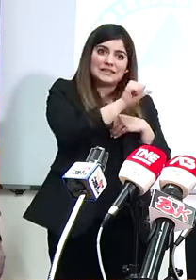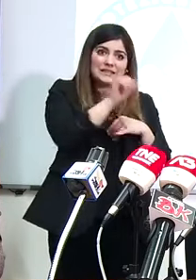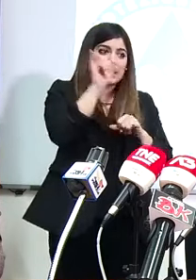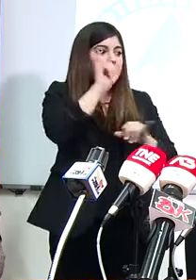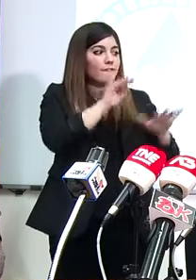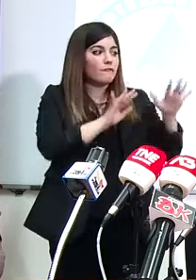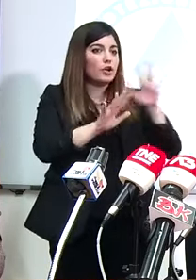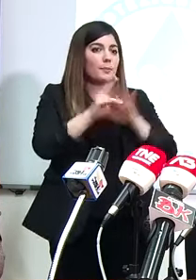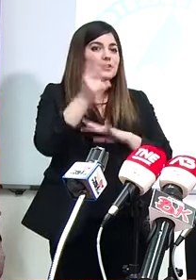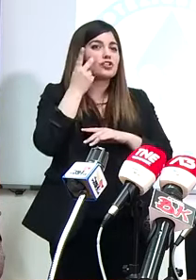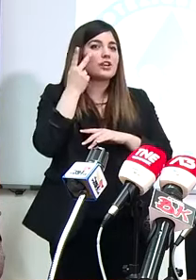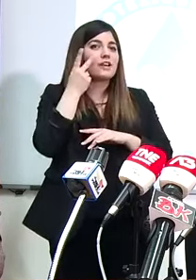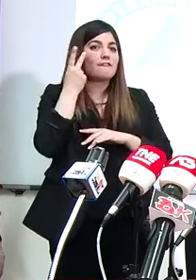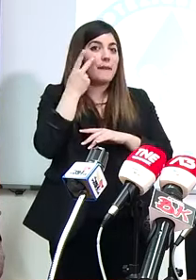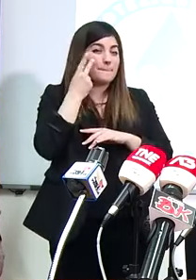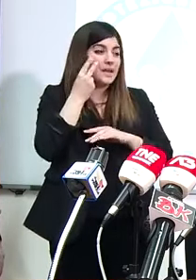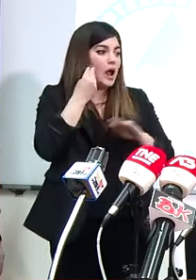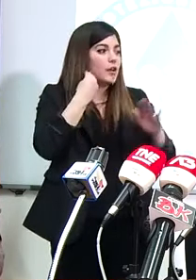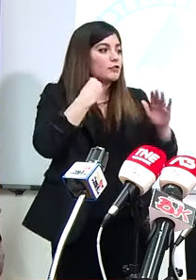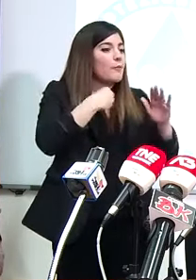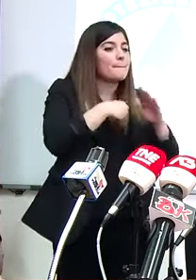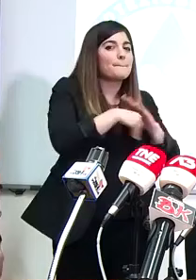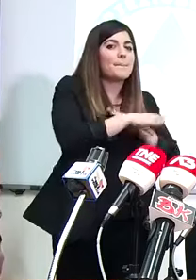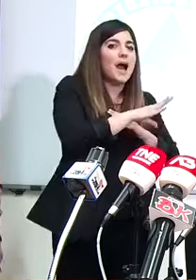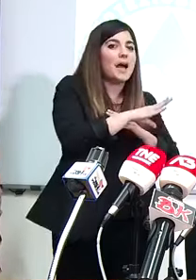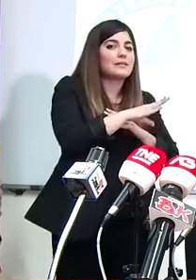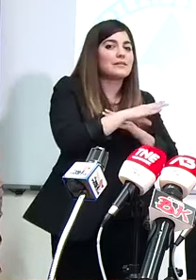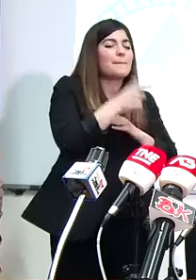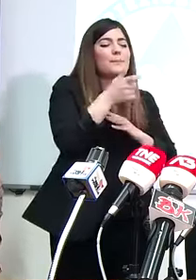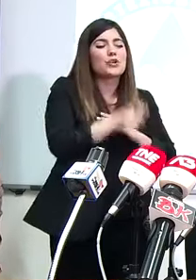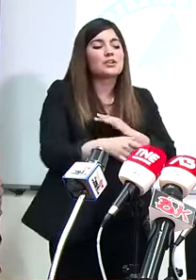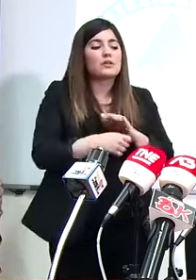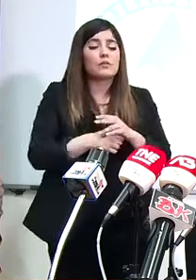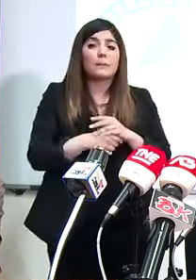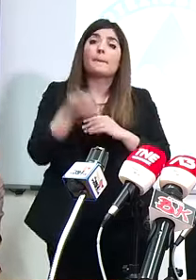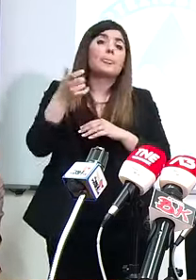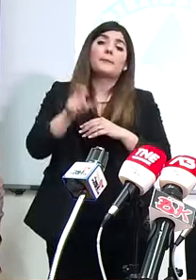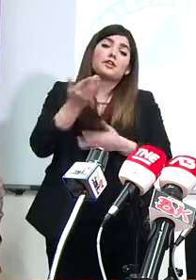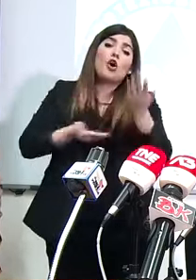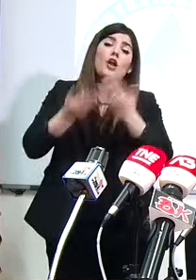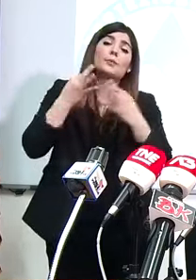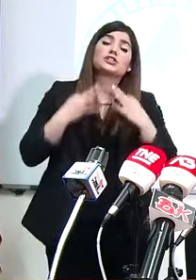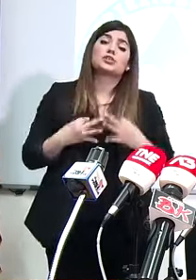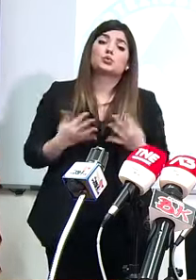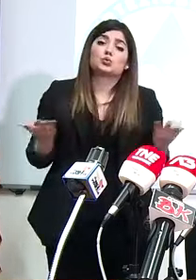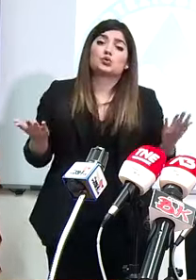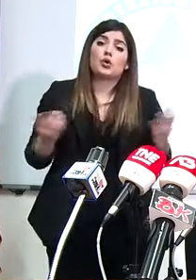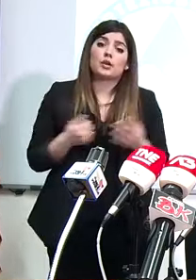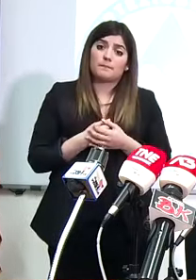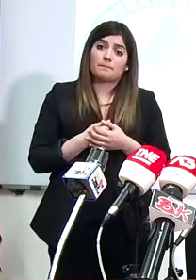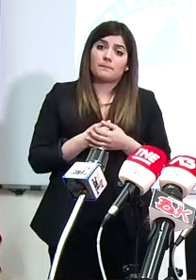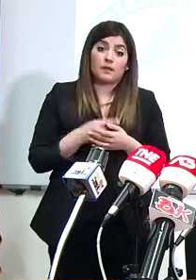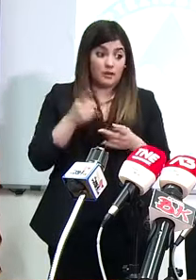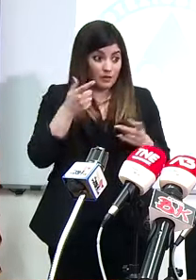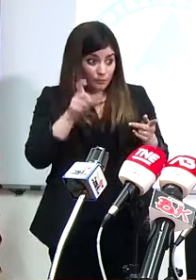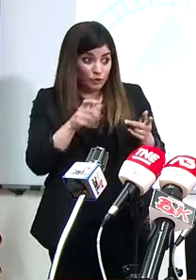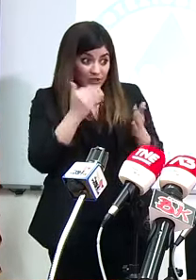di febbraio ma in via assolutamente di leale collaborazione tra le istituzioni siccome lo abbia fatto il debito sospetti non spetta